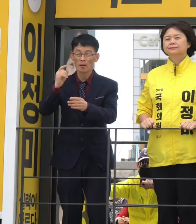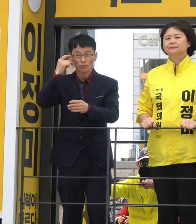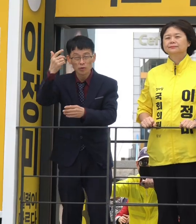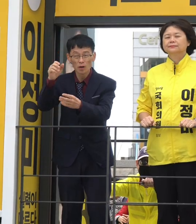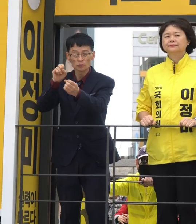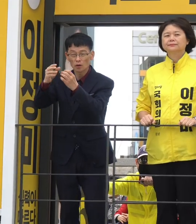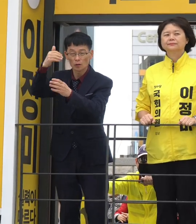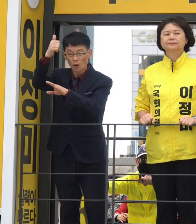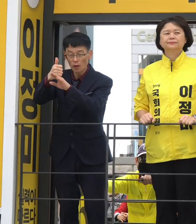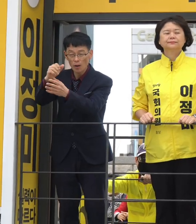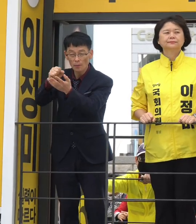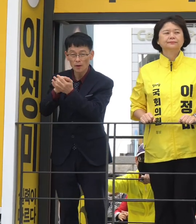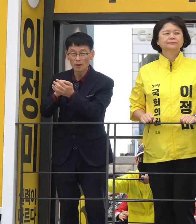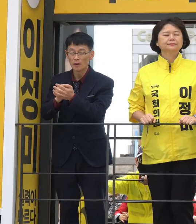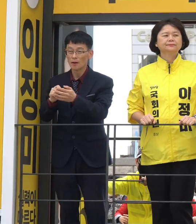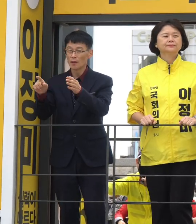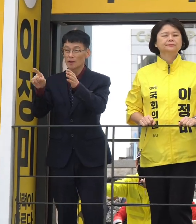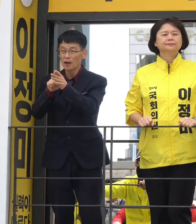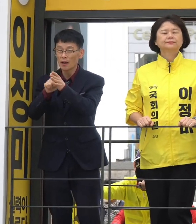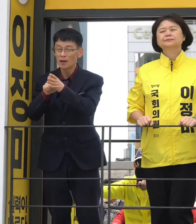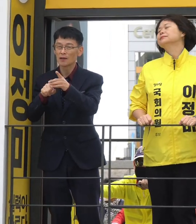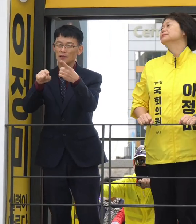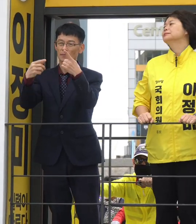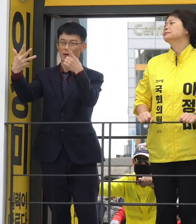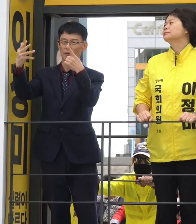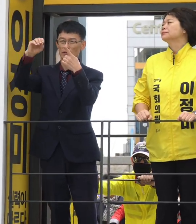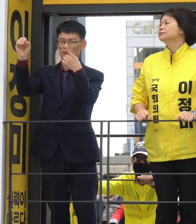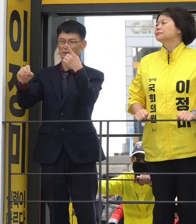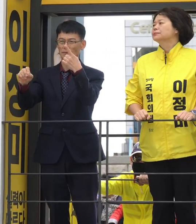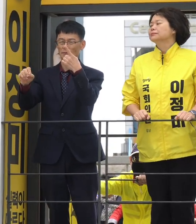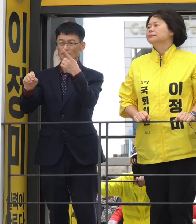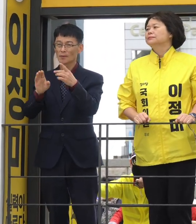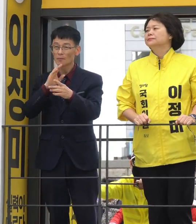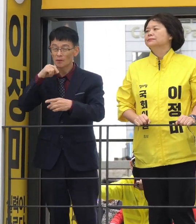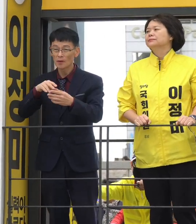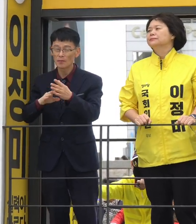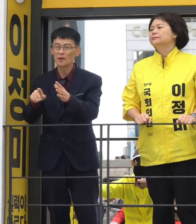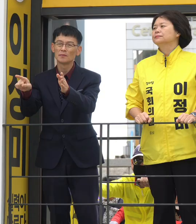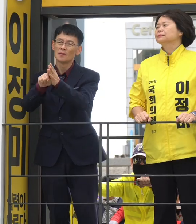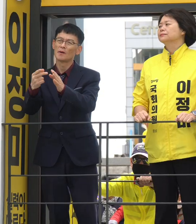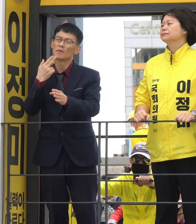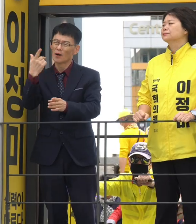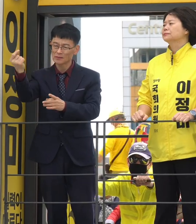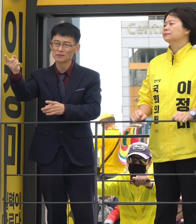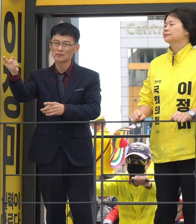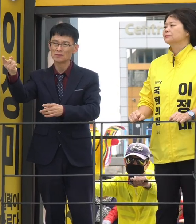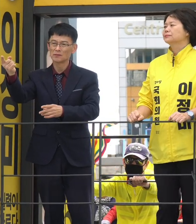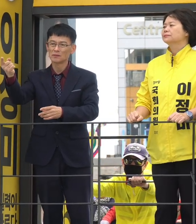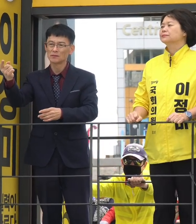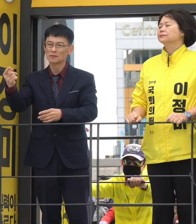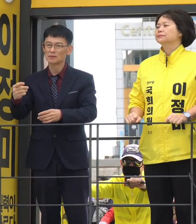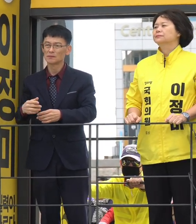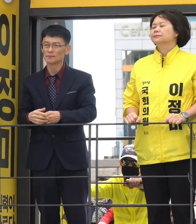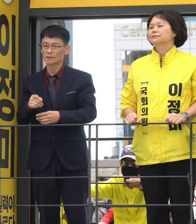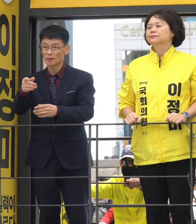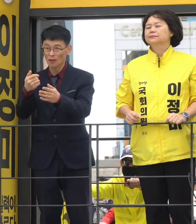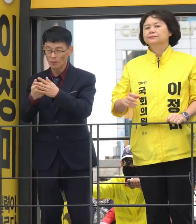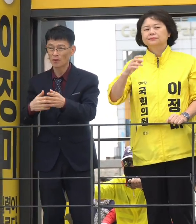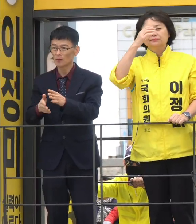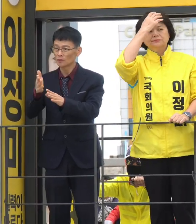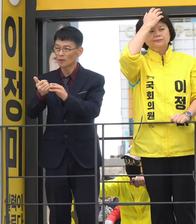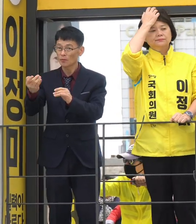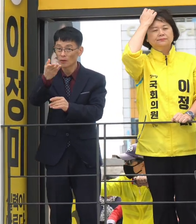여론조사에 의하면 신뢰도 1.8%, 사실상 불신임된 국회입니다. 그래서